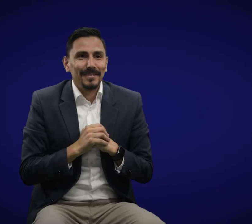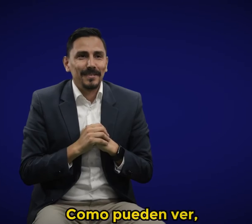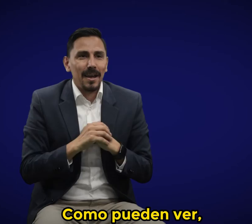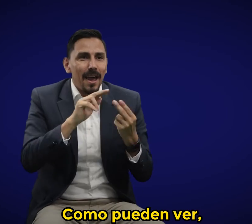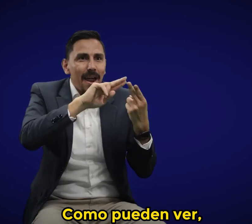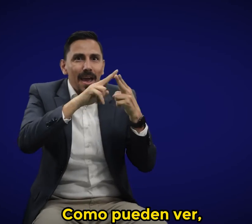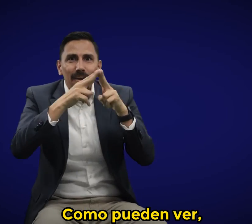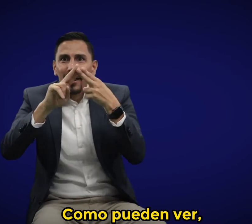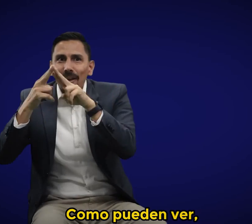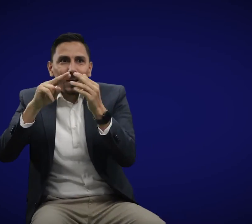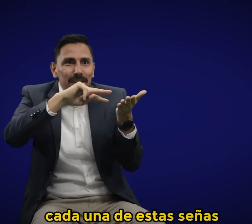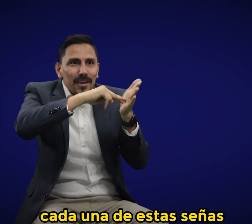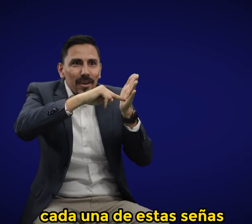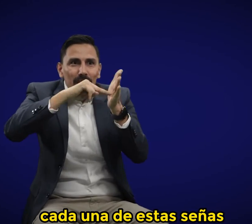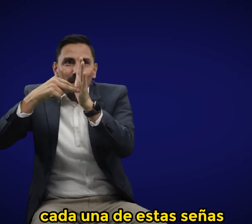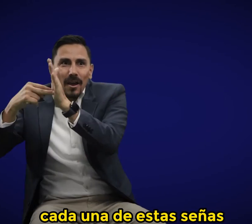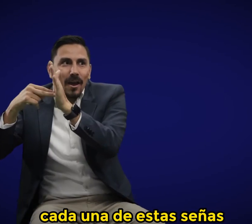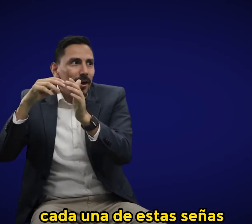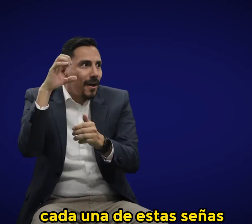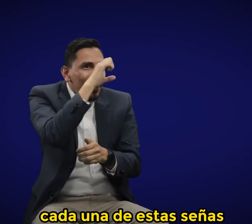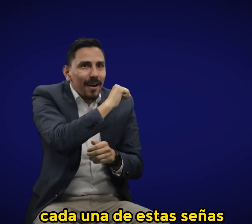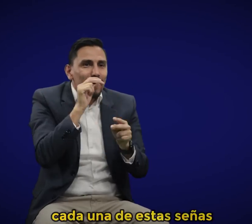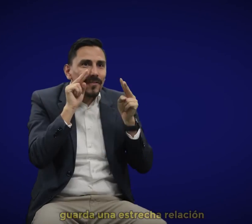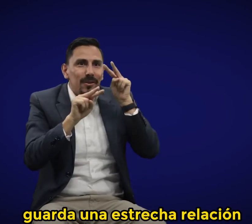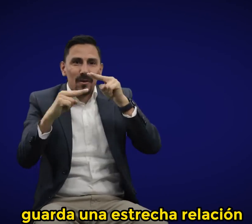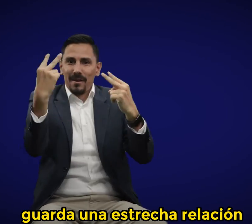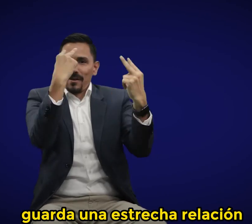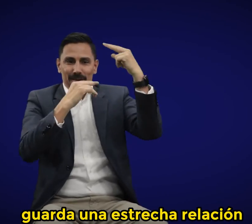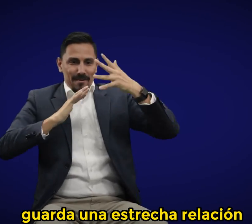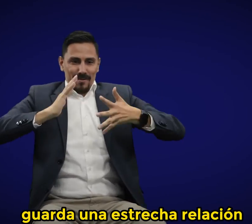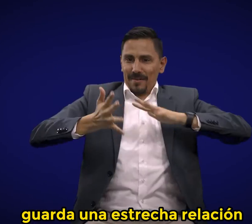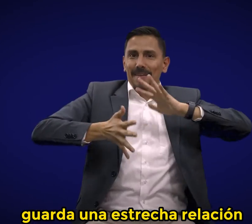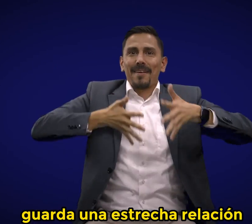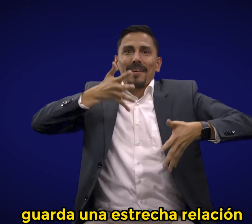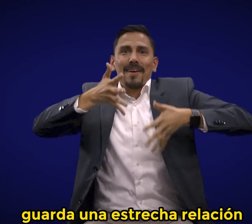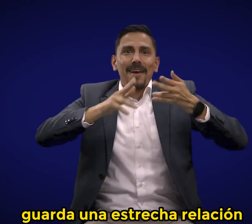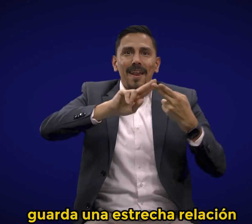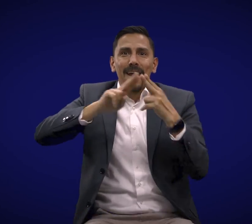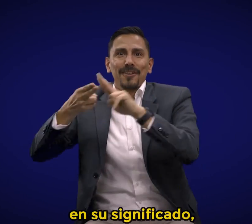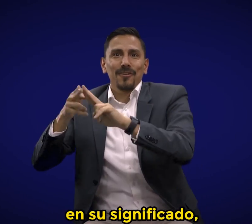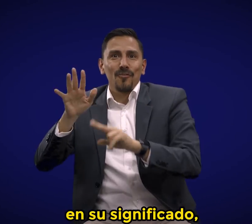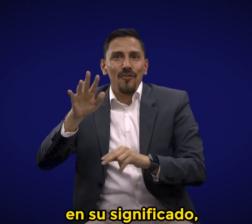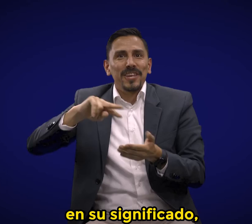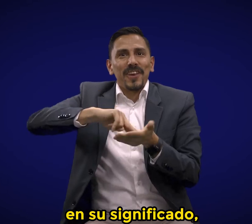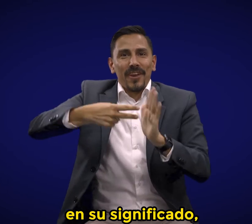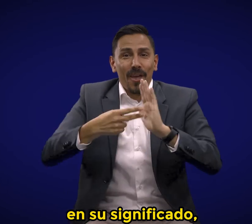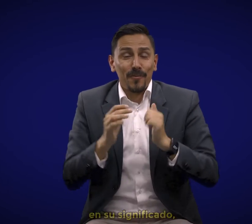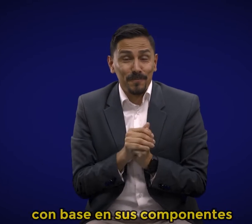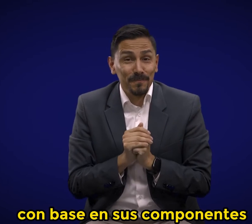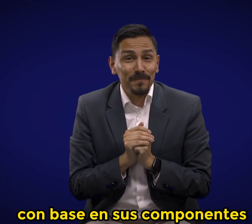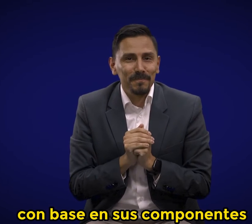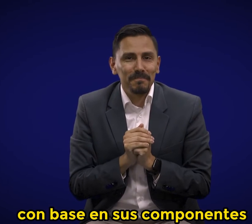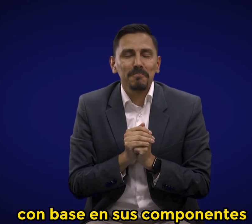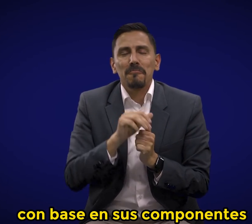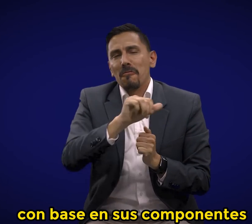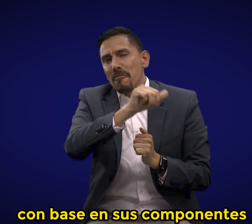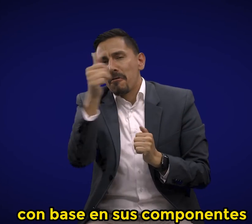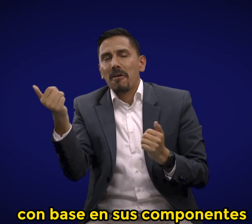Como pueden ver, cada una de estas señas guarda una estrecha relación en su significado con base en sus componentes